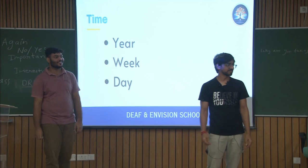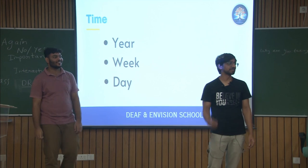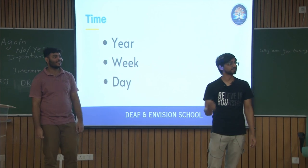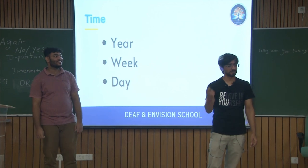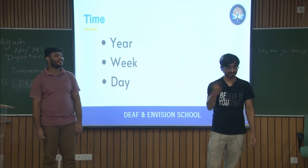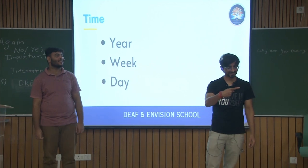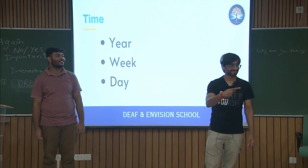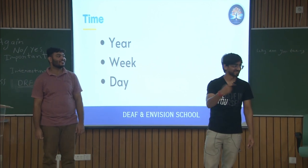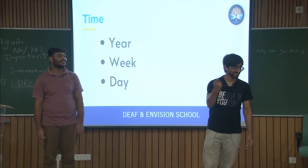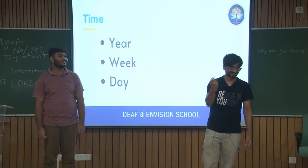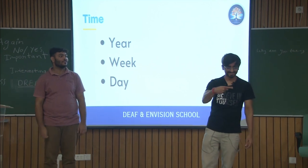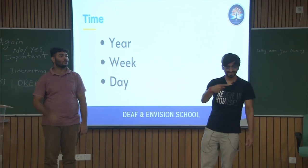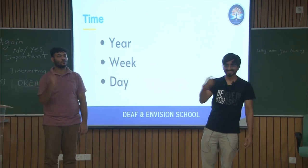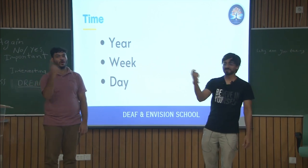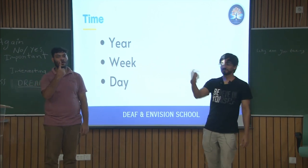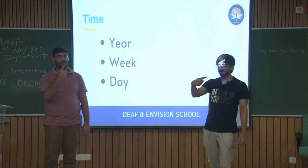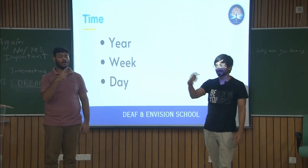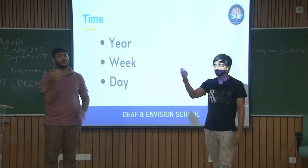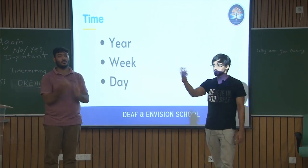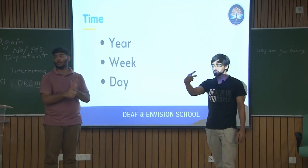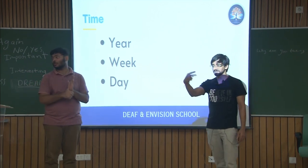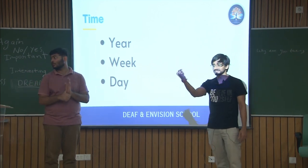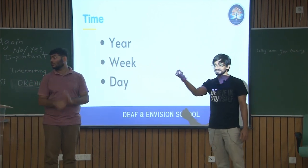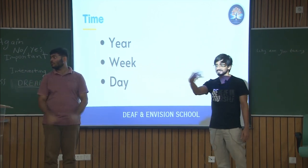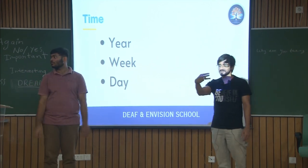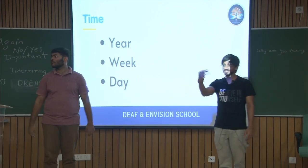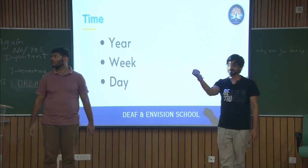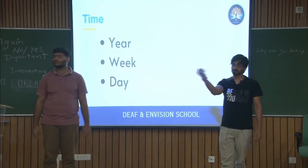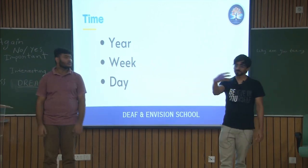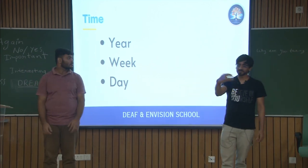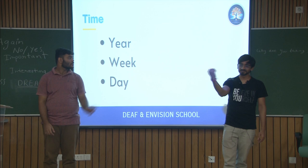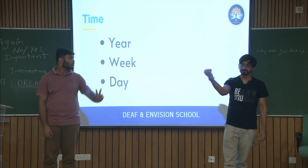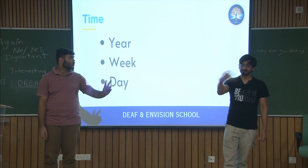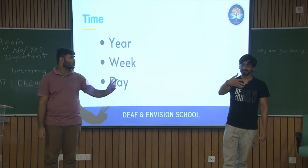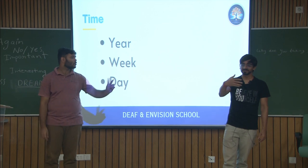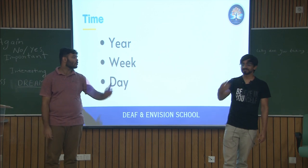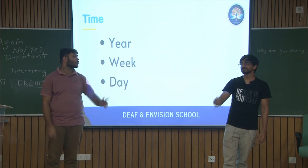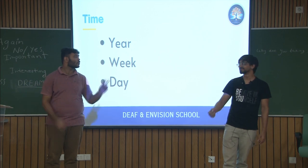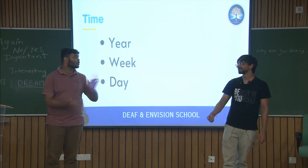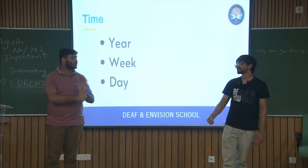आई मिस्ड इट. नहीं, ये तो मंथ का है. 1 month, 2 month, 3 month, 4 month, 5 month.